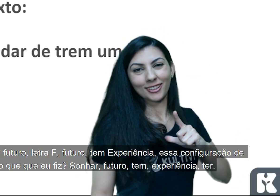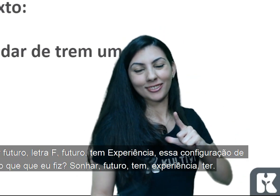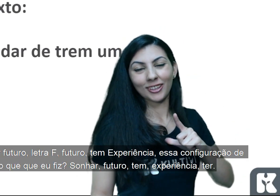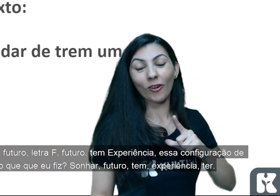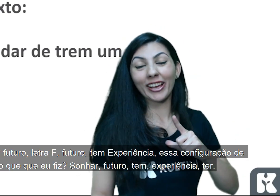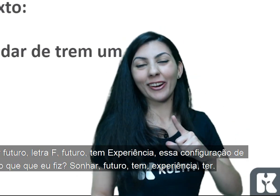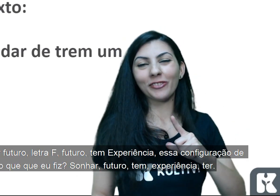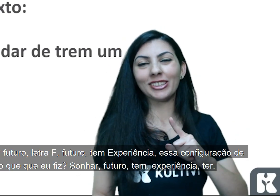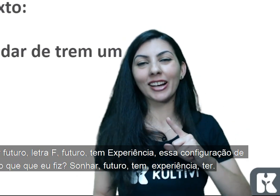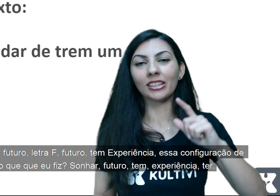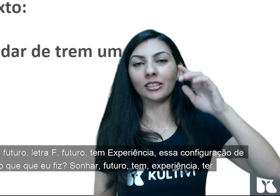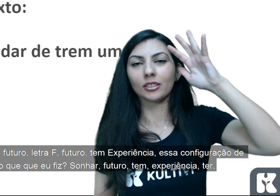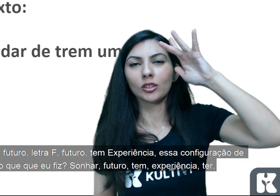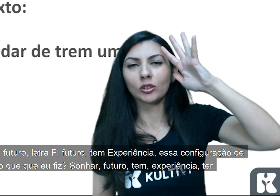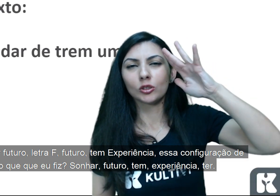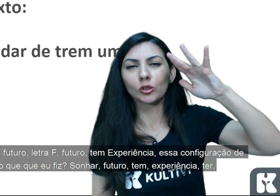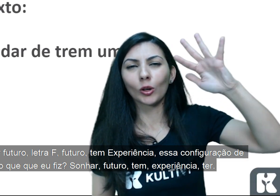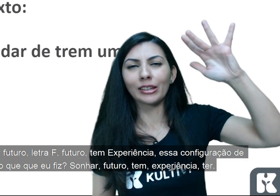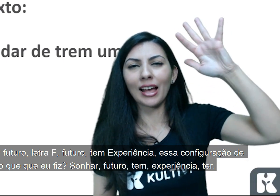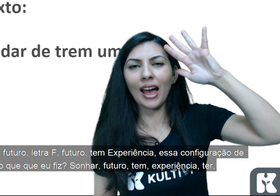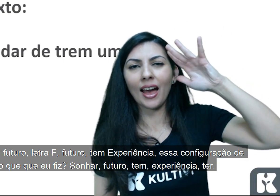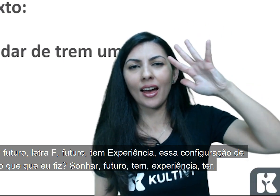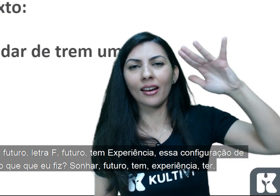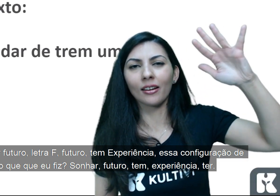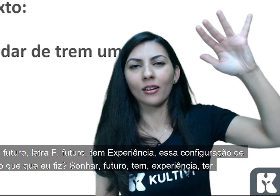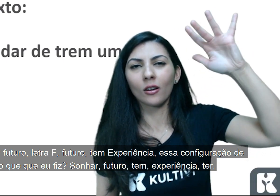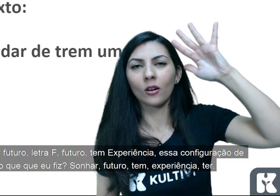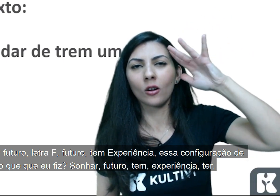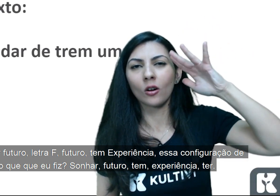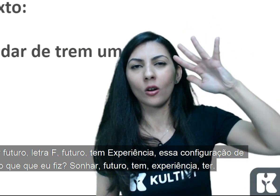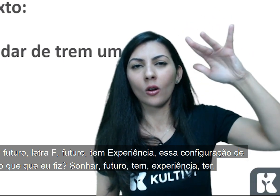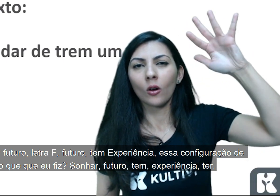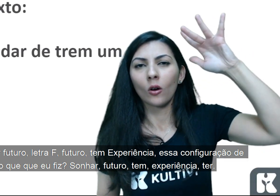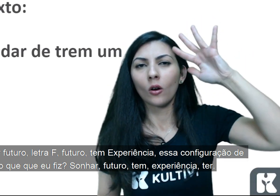Então, que que eu fiz aqui? Sonhar